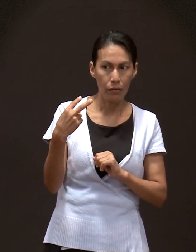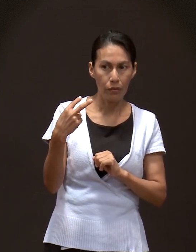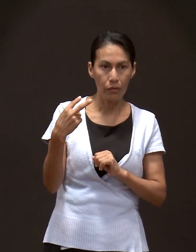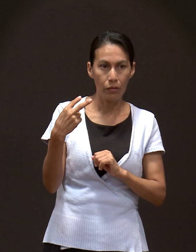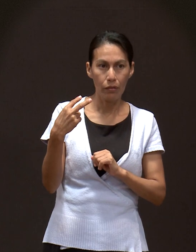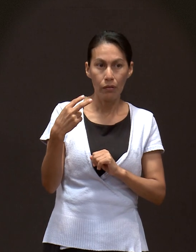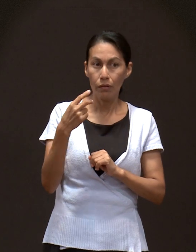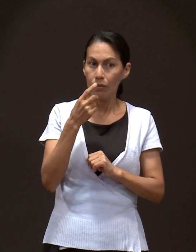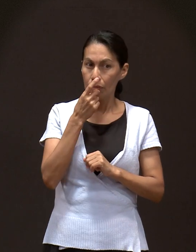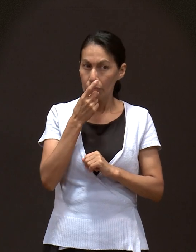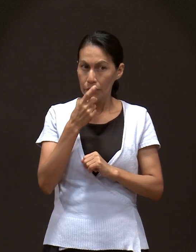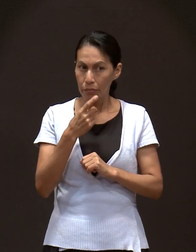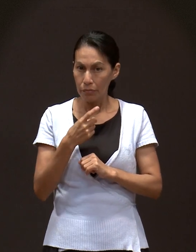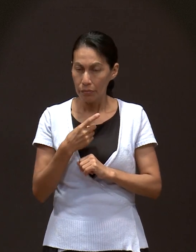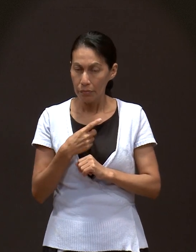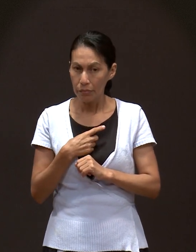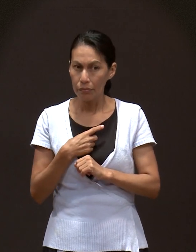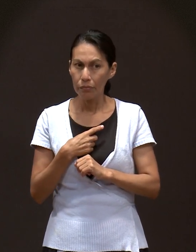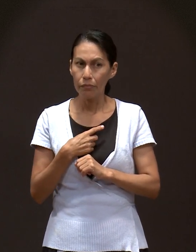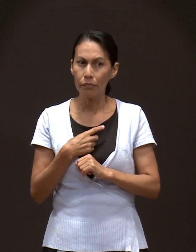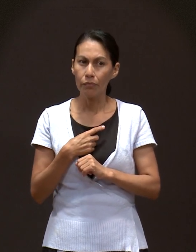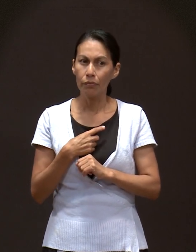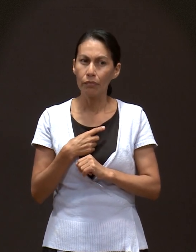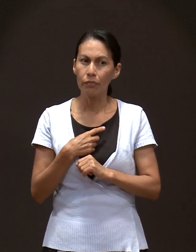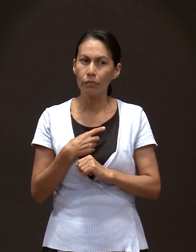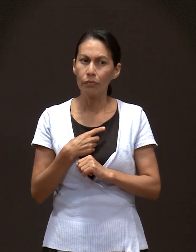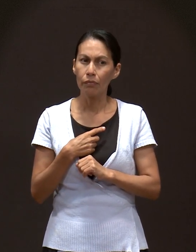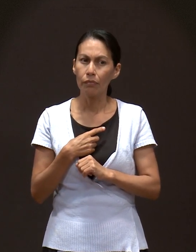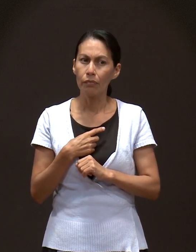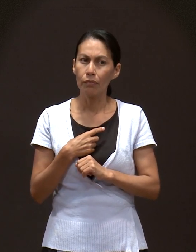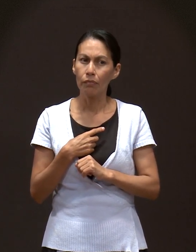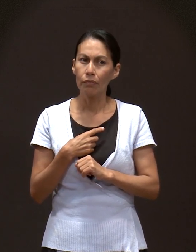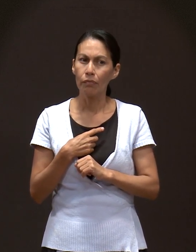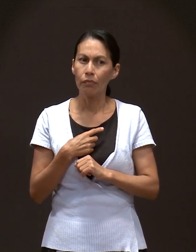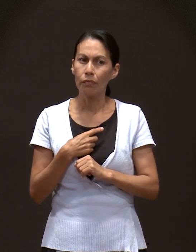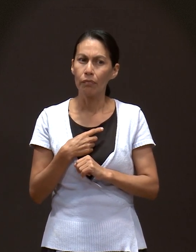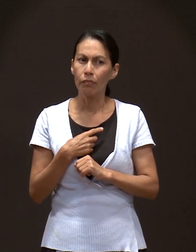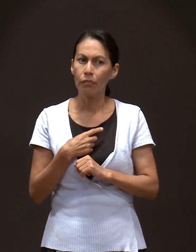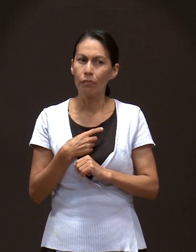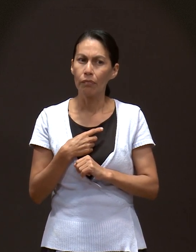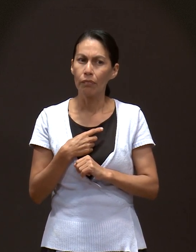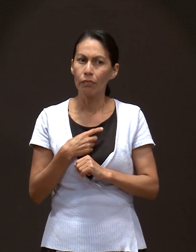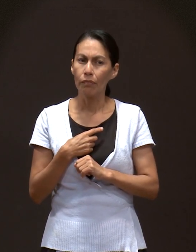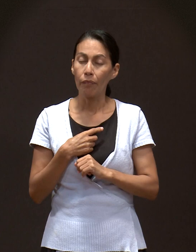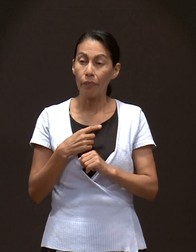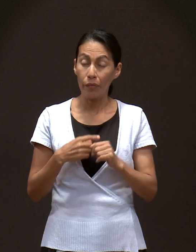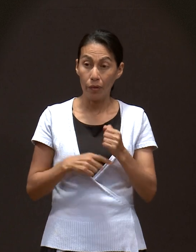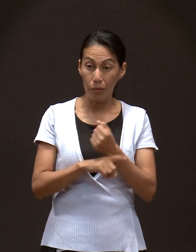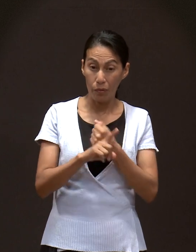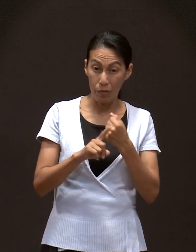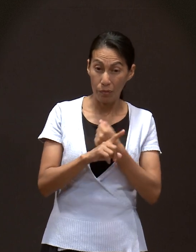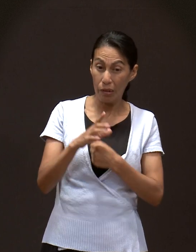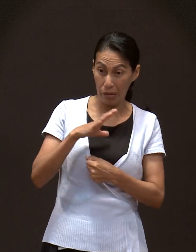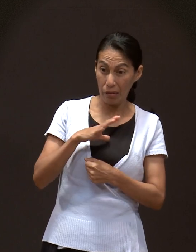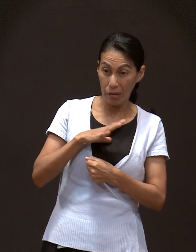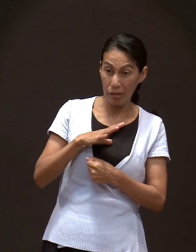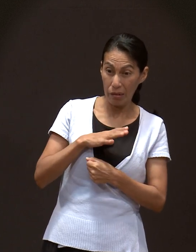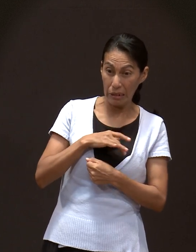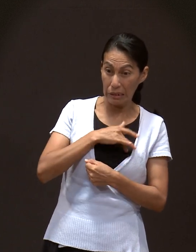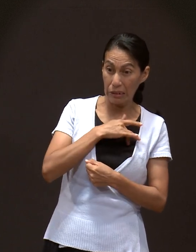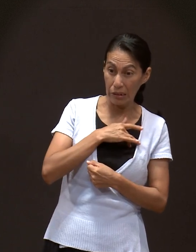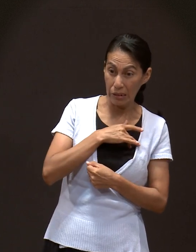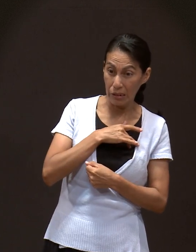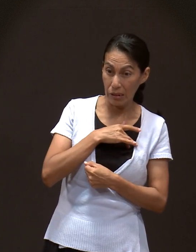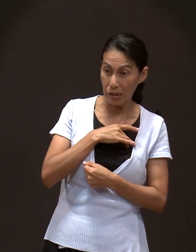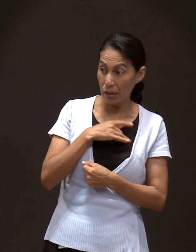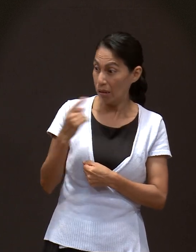de nuevo y comienza a hablarme, Pastor. No tanto la manera, sino me empieza a relatar el mismo problema que